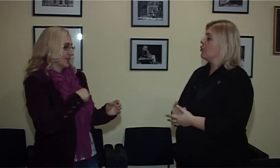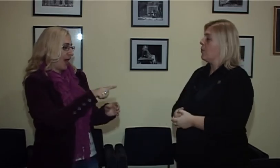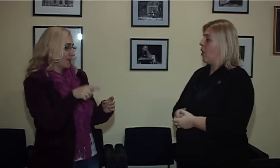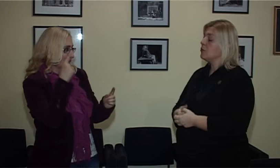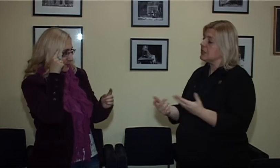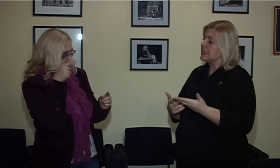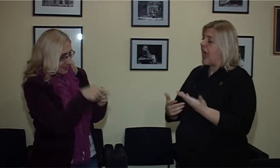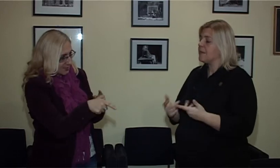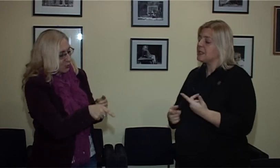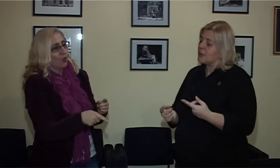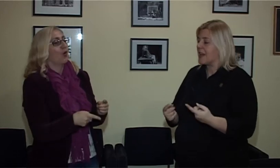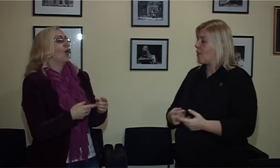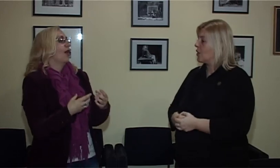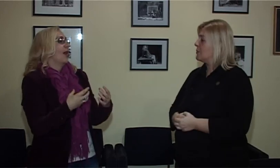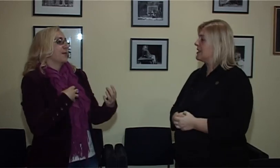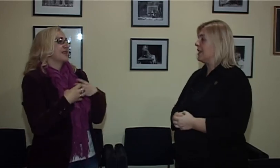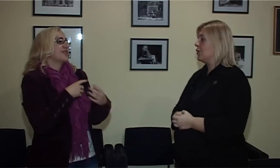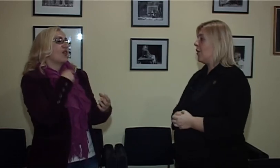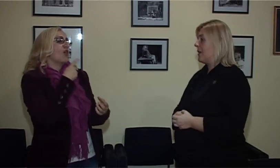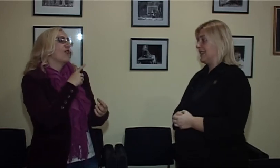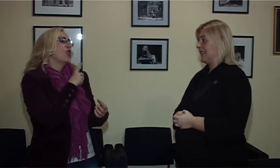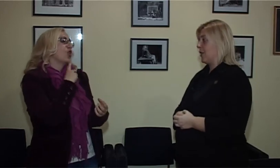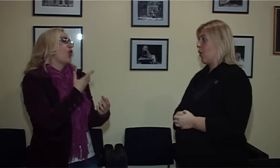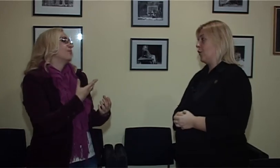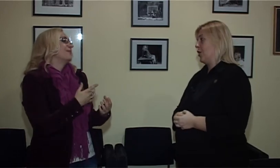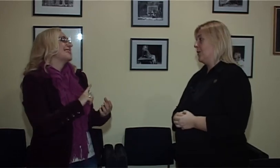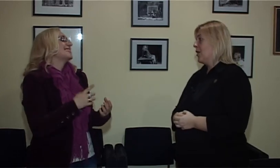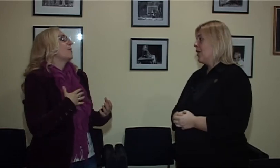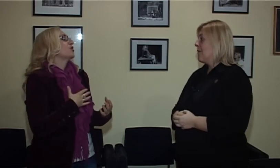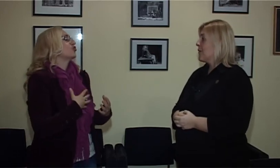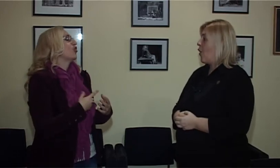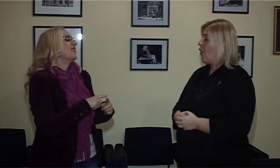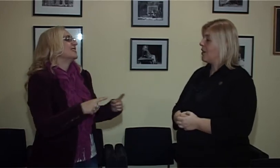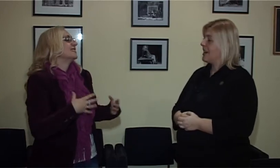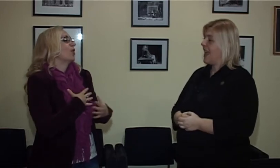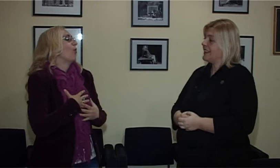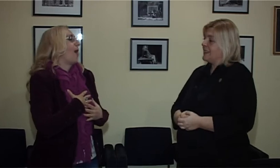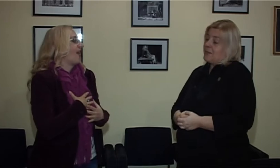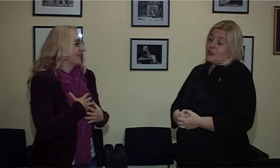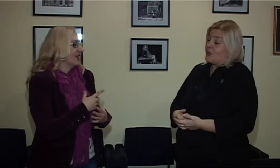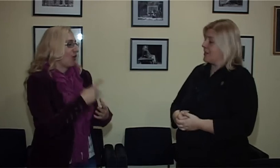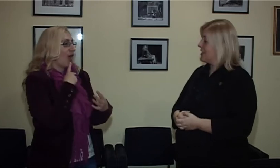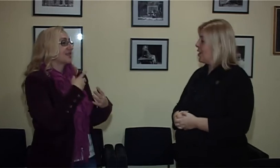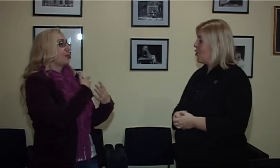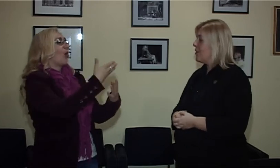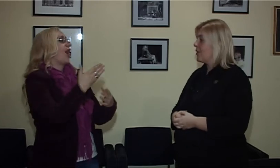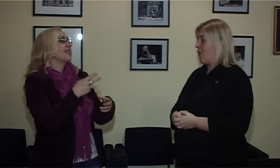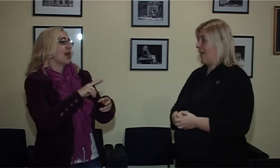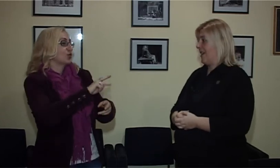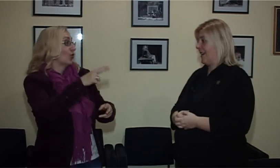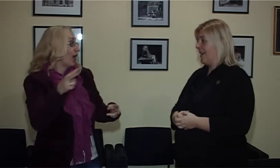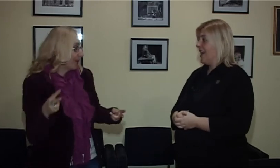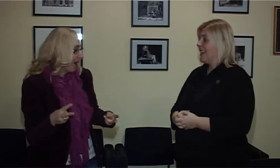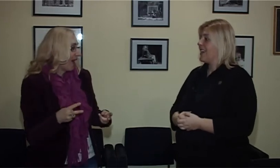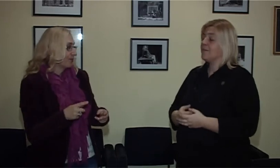nemamo tu pomoć. Sami smo nekako osmislili to. Predstava govori o nesebičnoj vrsti ljubavi